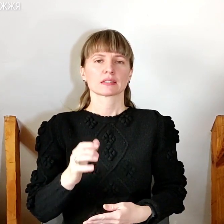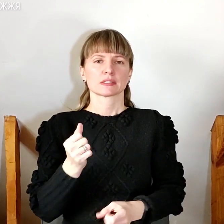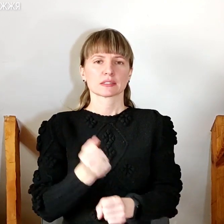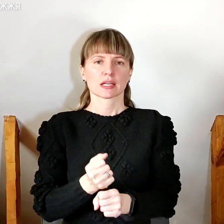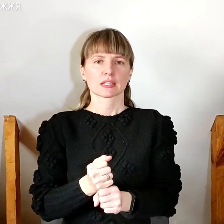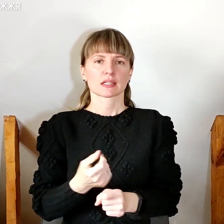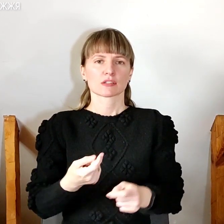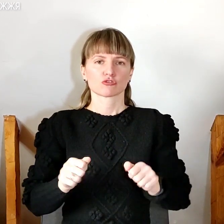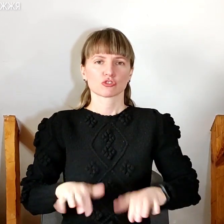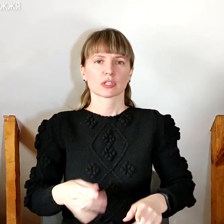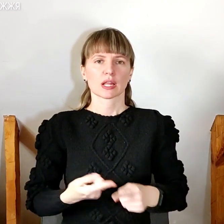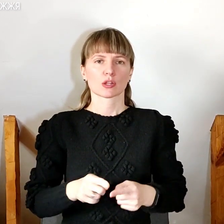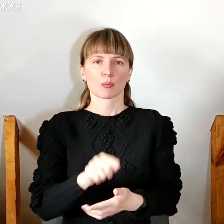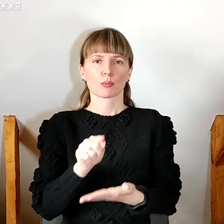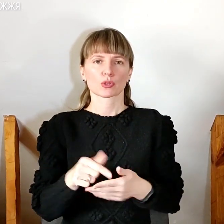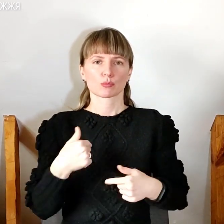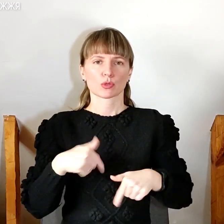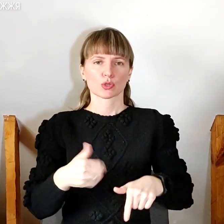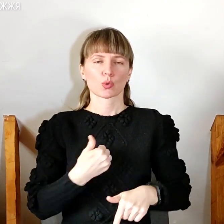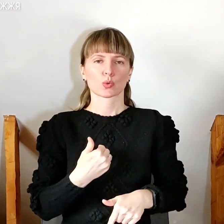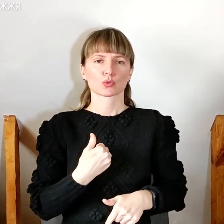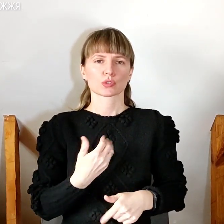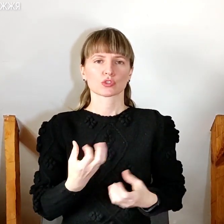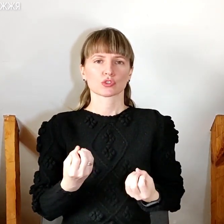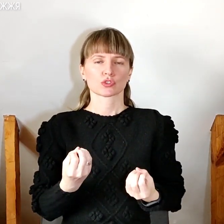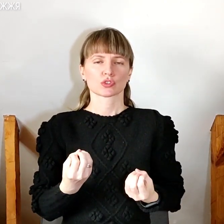хочеться донести ключовий меседж до центральних